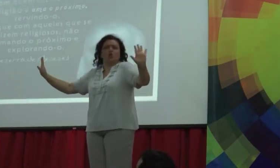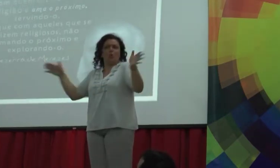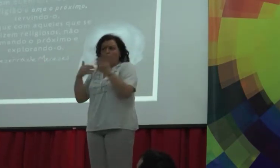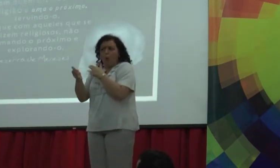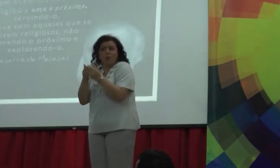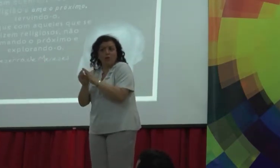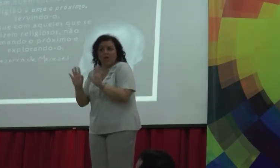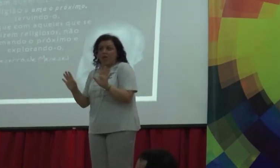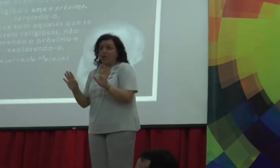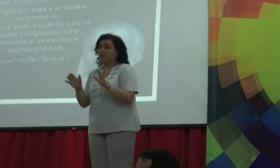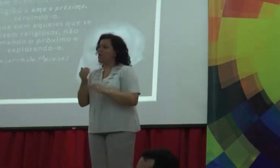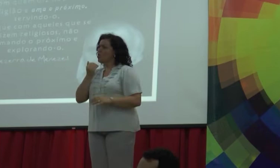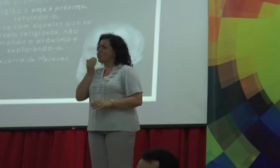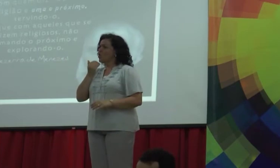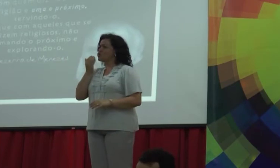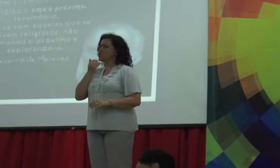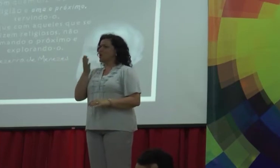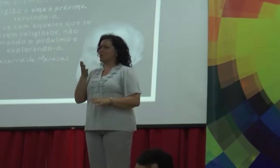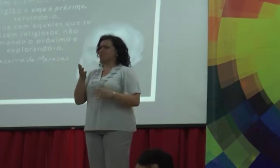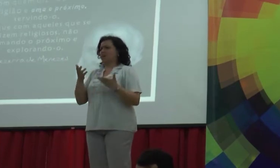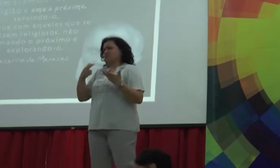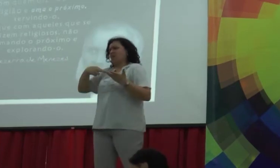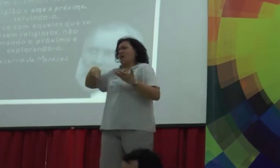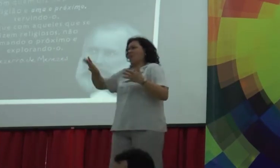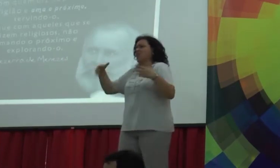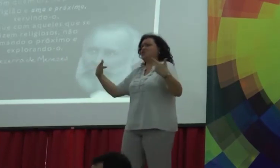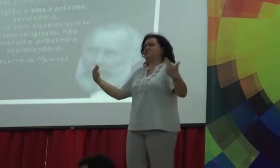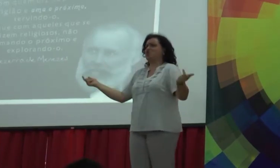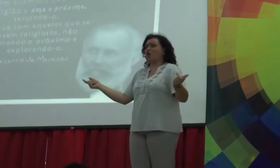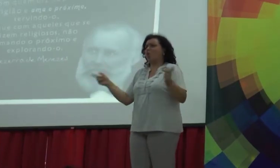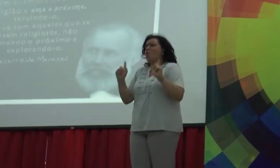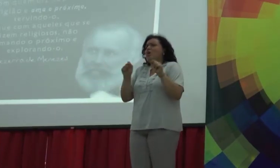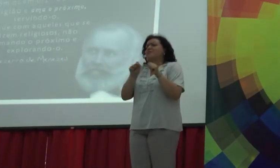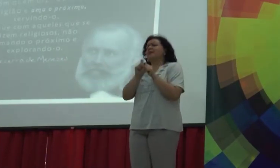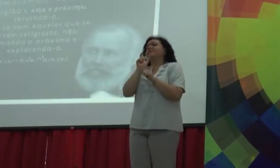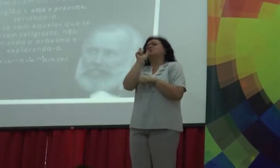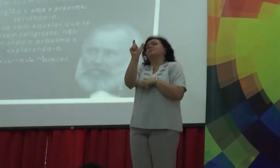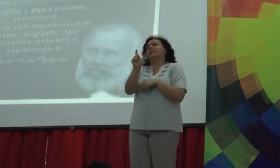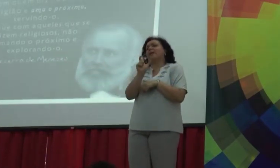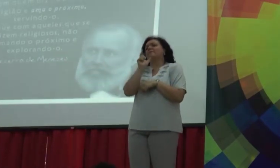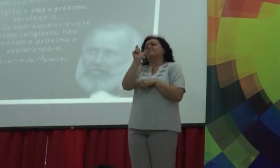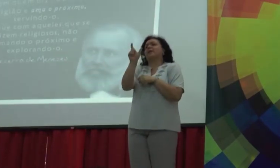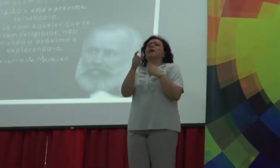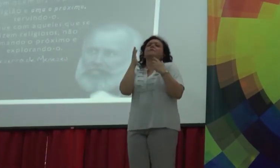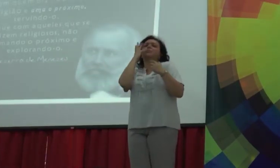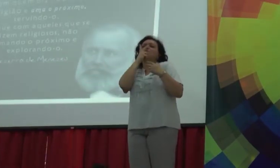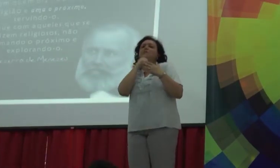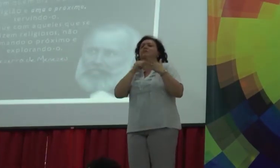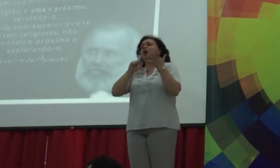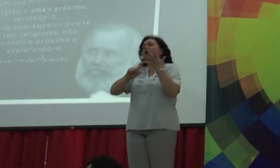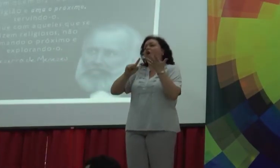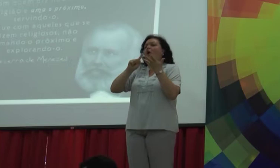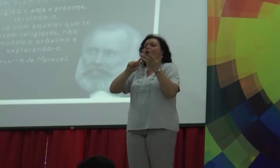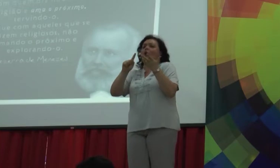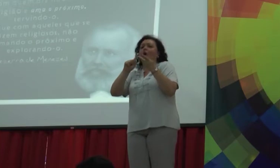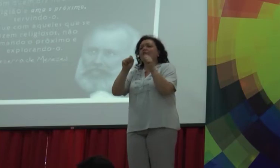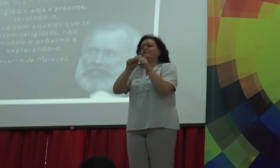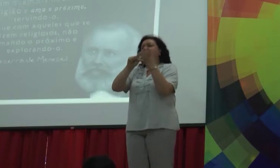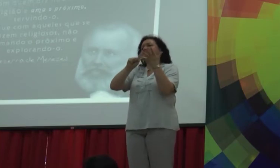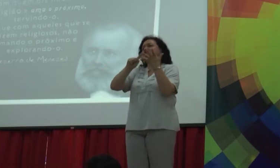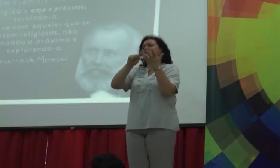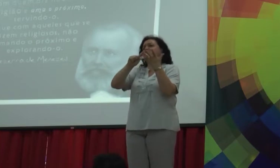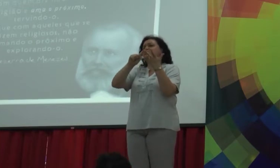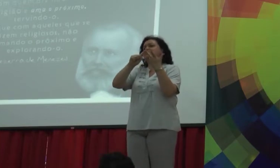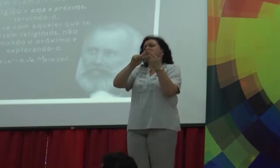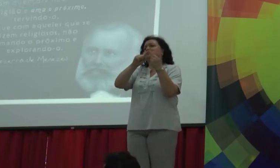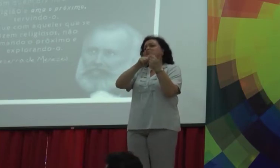independe de religião, qualquer religião pode se fazer o amor. Ah,